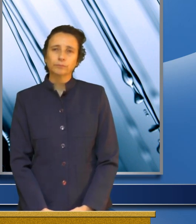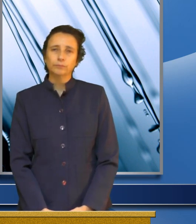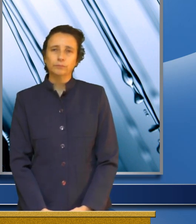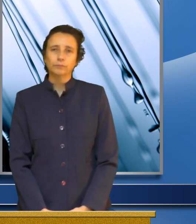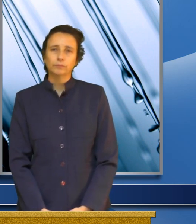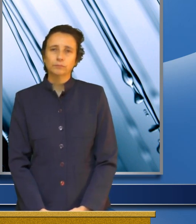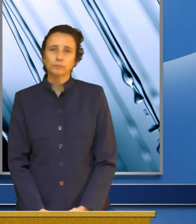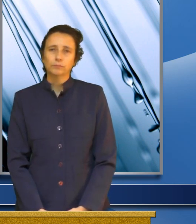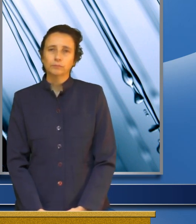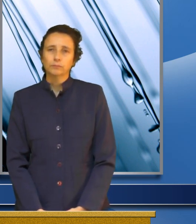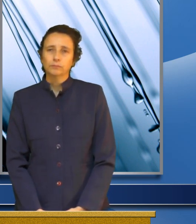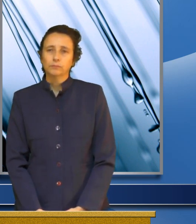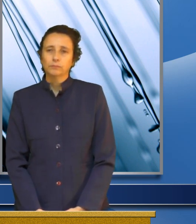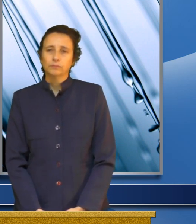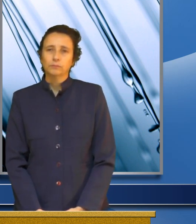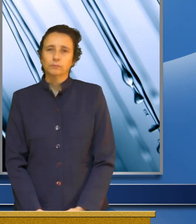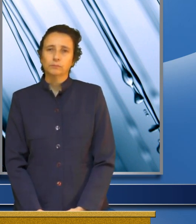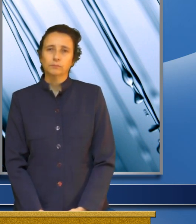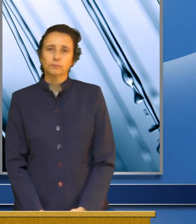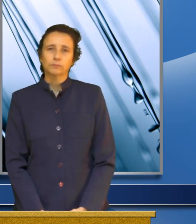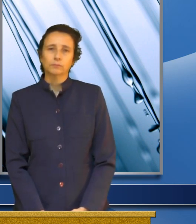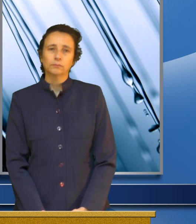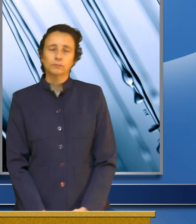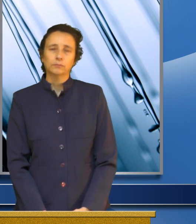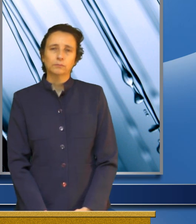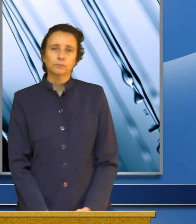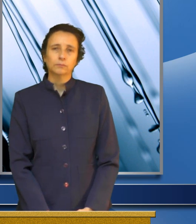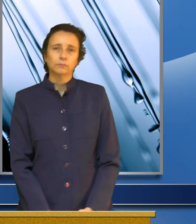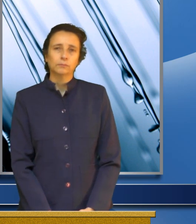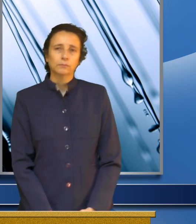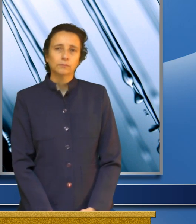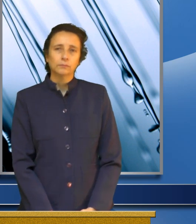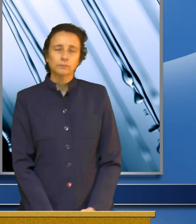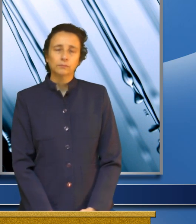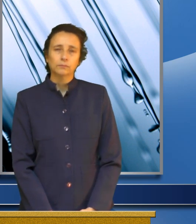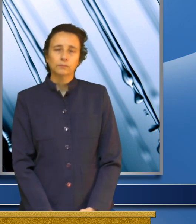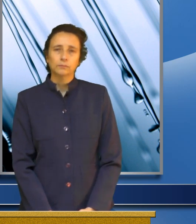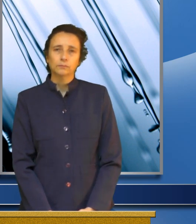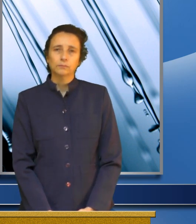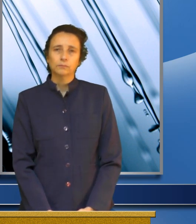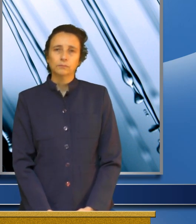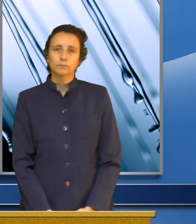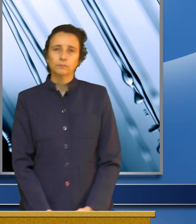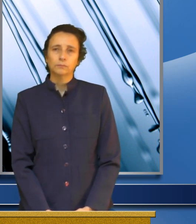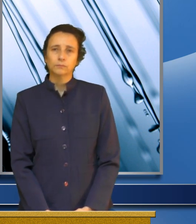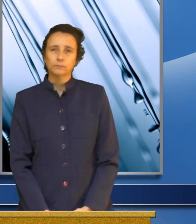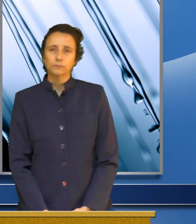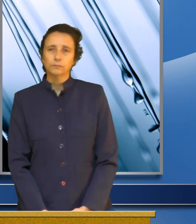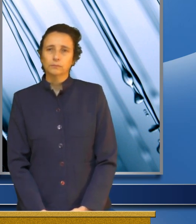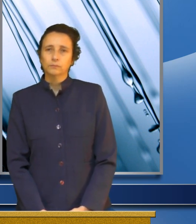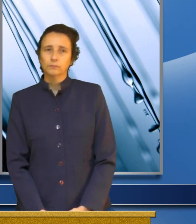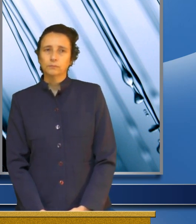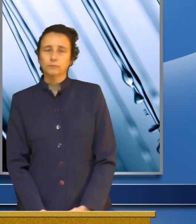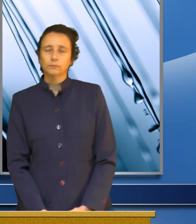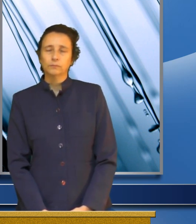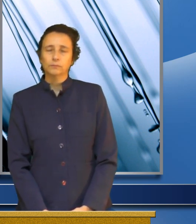estamos perdidos. ¿Por qué? Si quedamos en vida, necesitamos esa lluvia